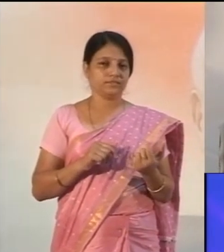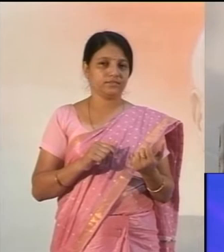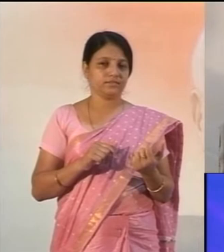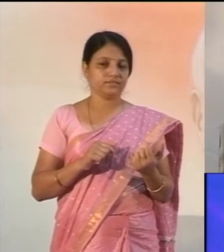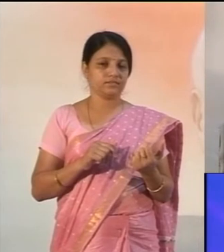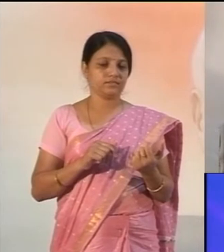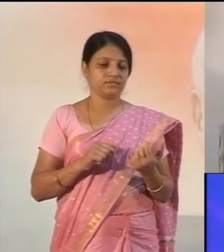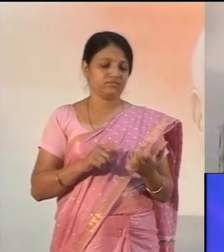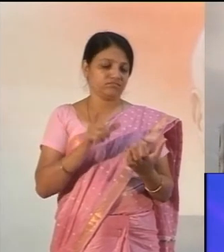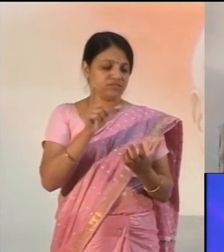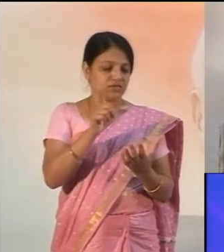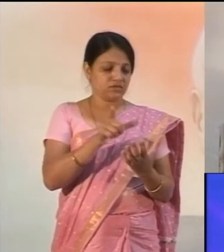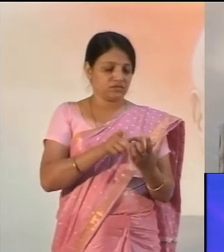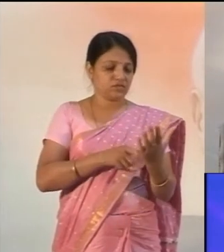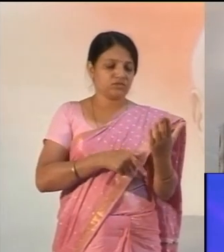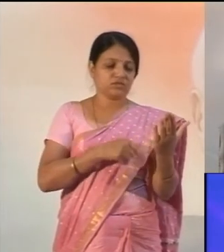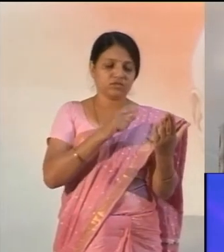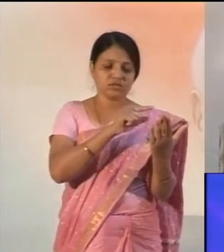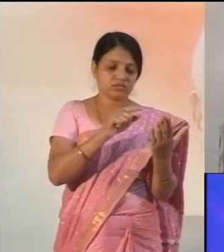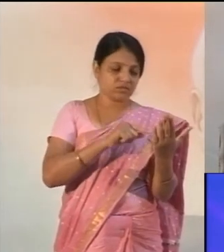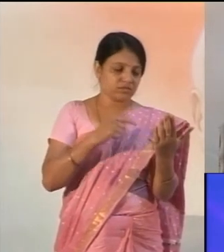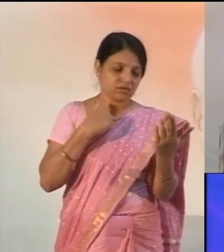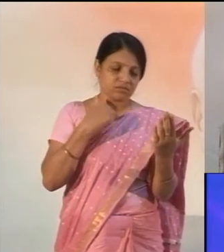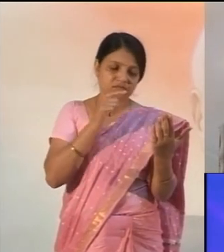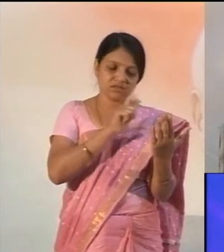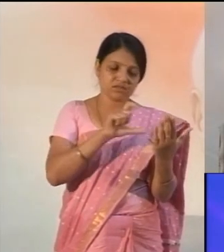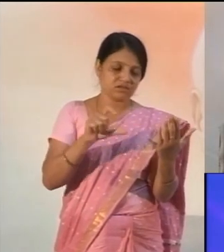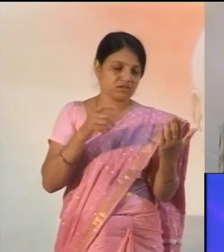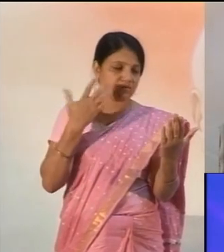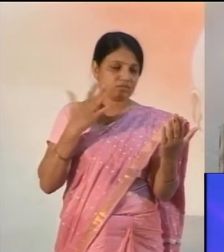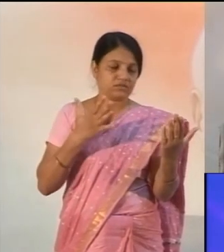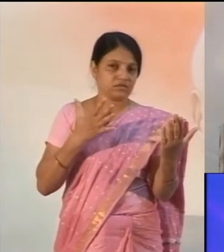उस लिस्ट में भी अपना नाम न देखकर